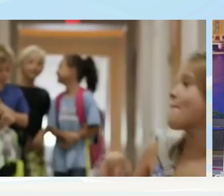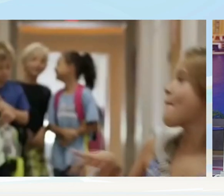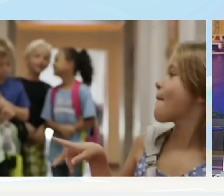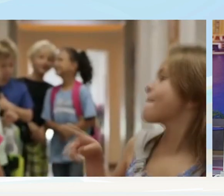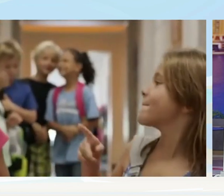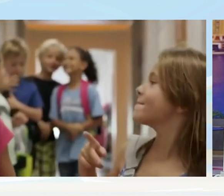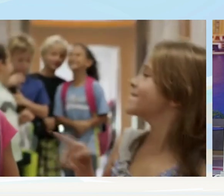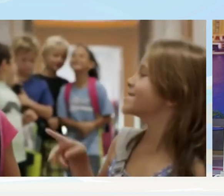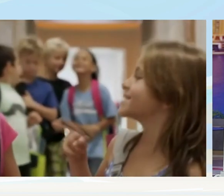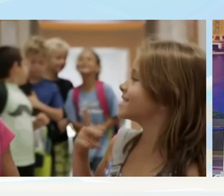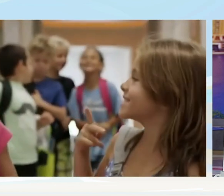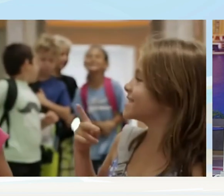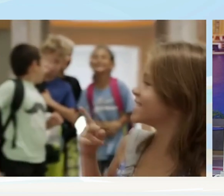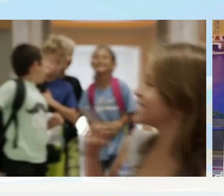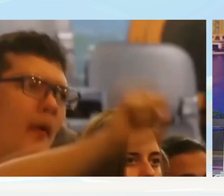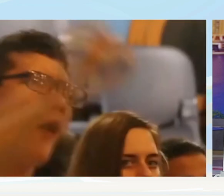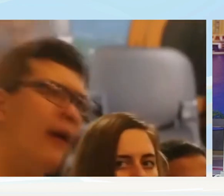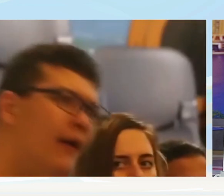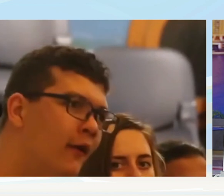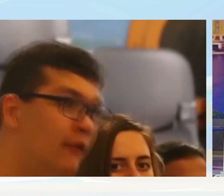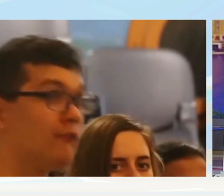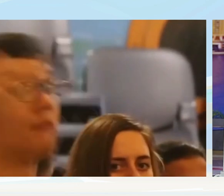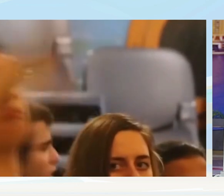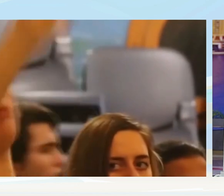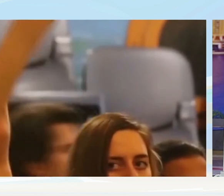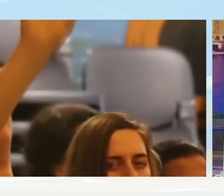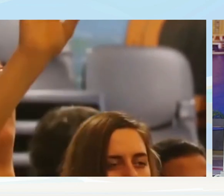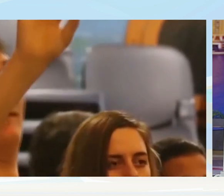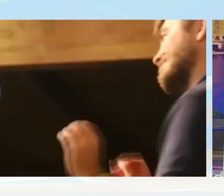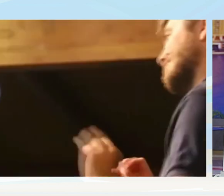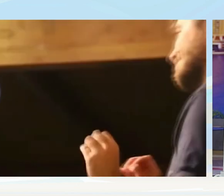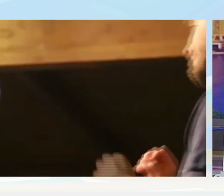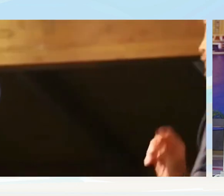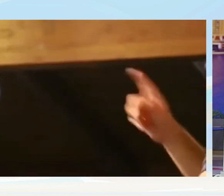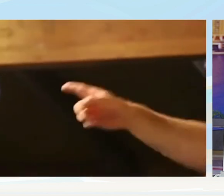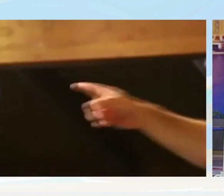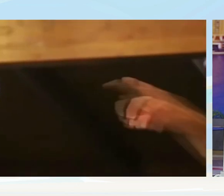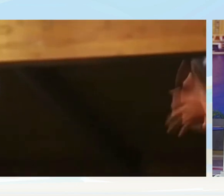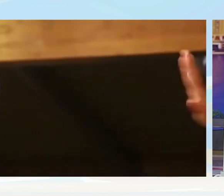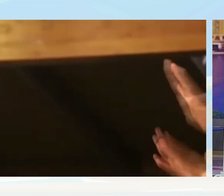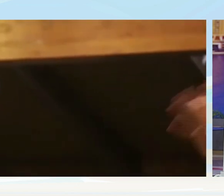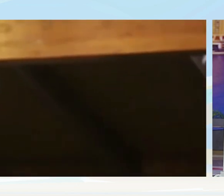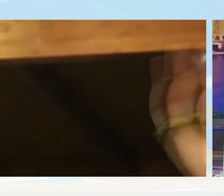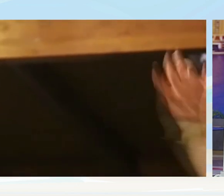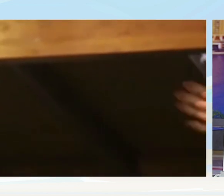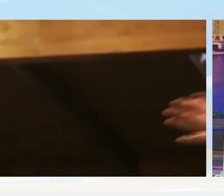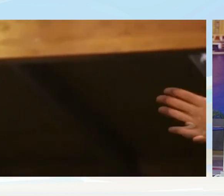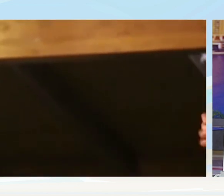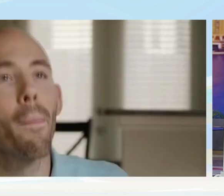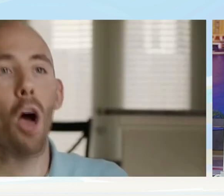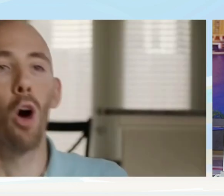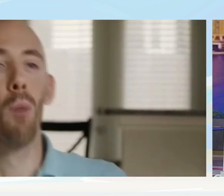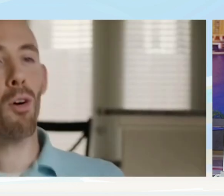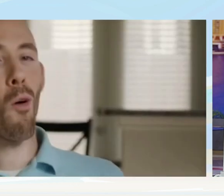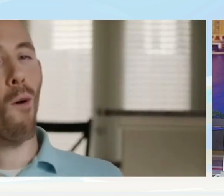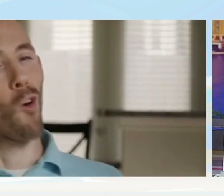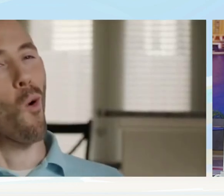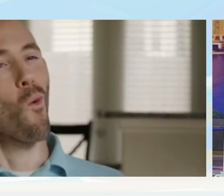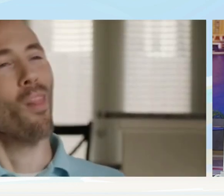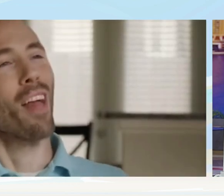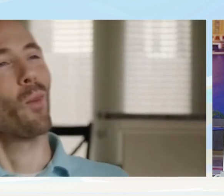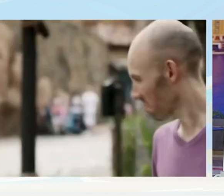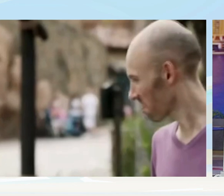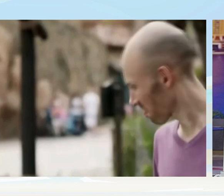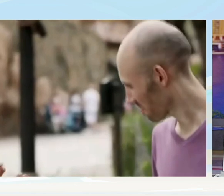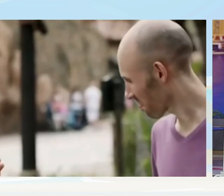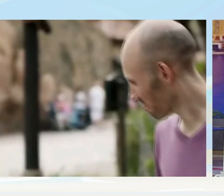في اعتراف واهتمام باللغه دي، وتقديرا ان هي لغه بيتكلمها عدد كبير جدا من ذوي الاعاقه السمعيه، فكان